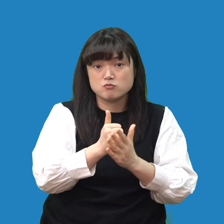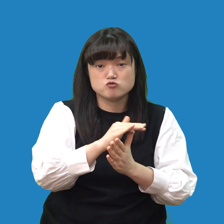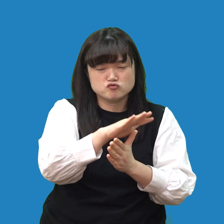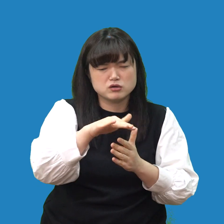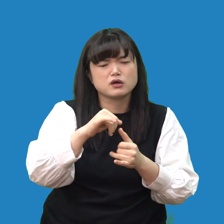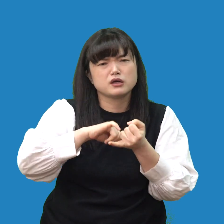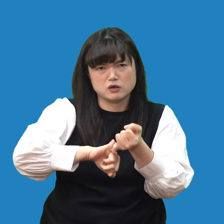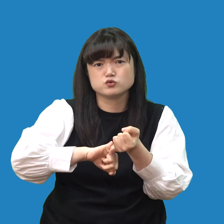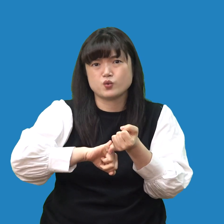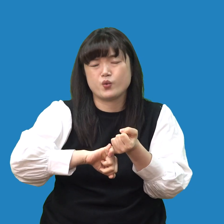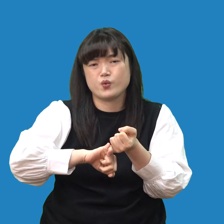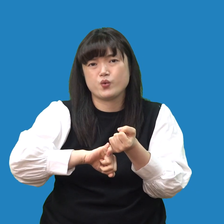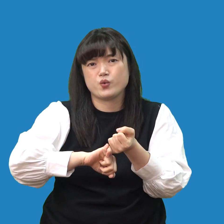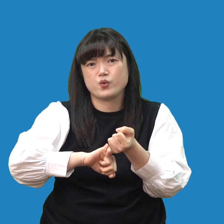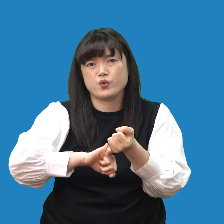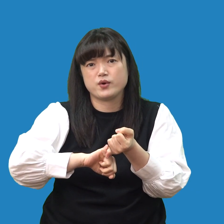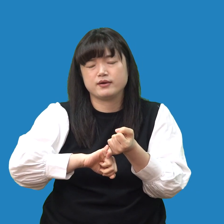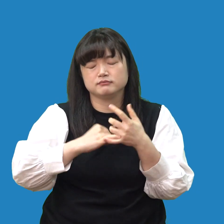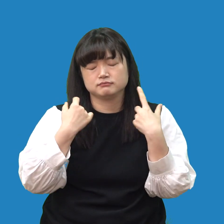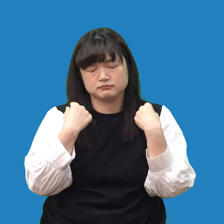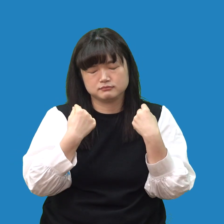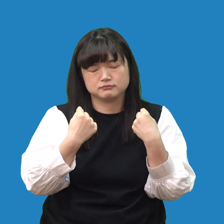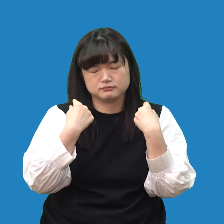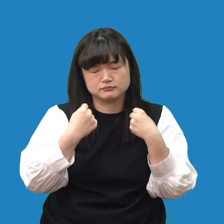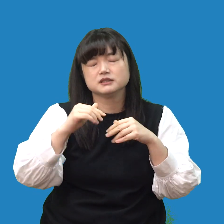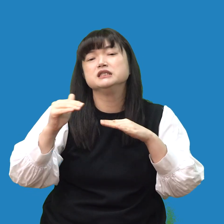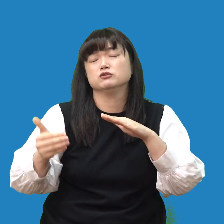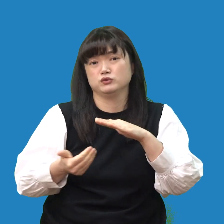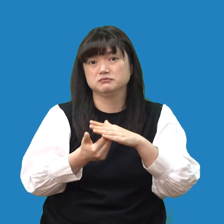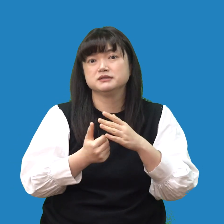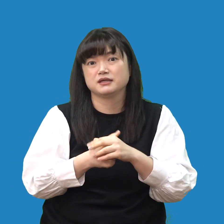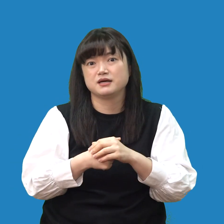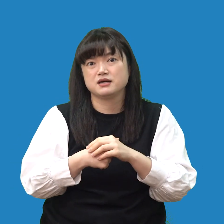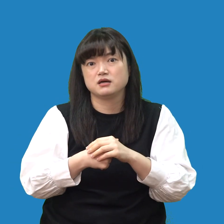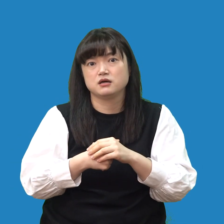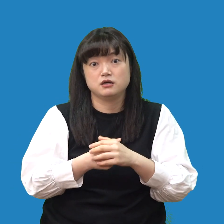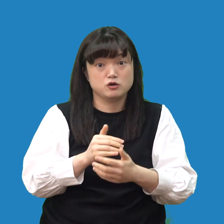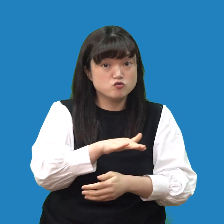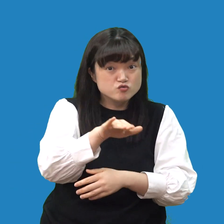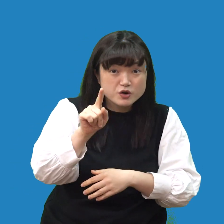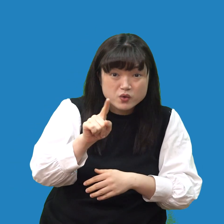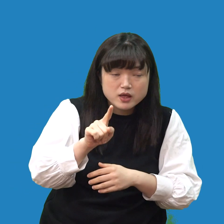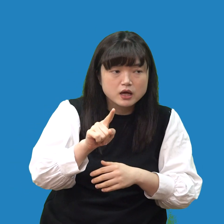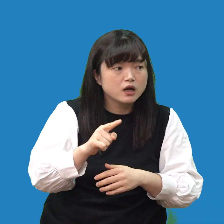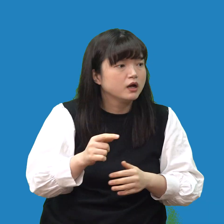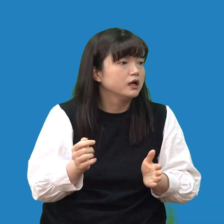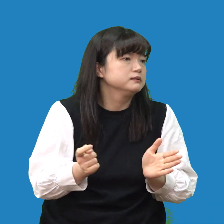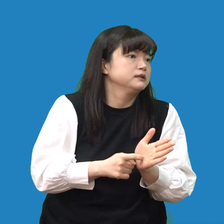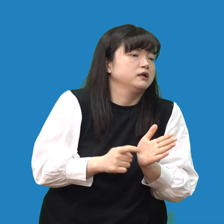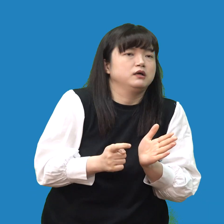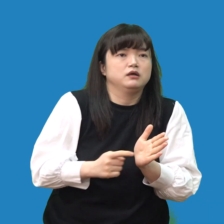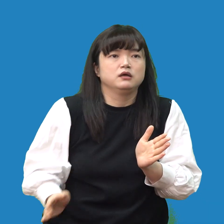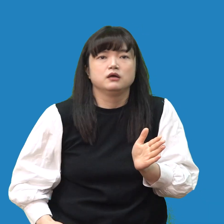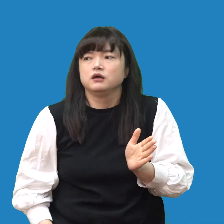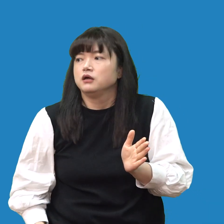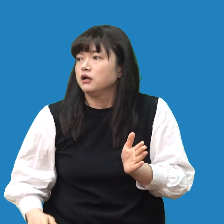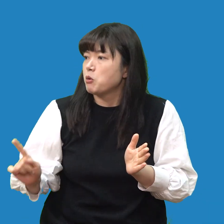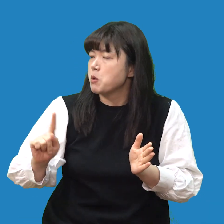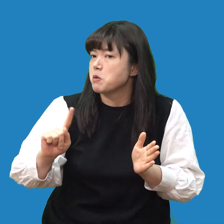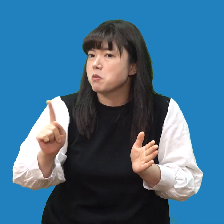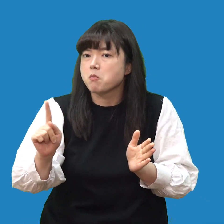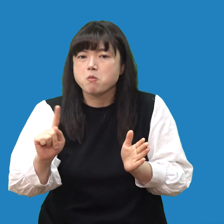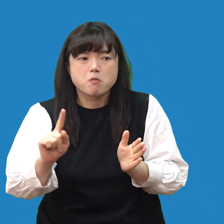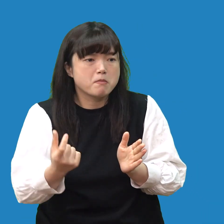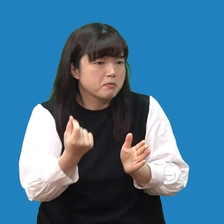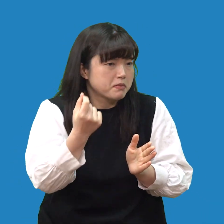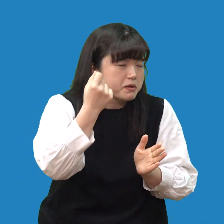우리에게 약속하신 것을 신실하게 이루십니다. 근데 우리는 조급합니다. 우리도